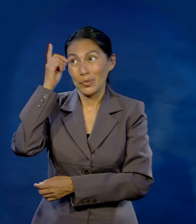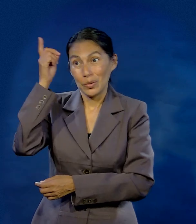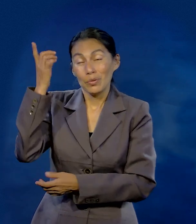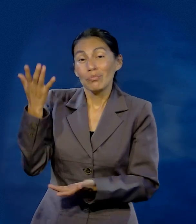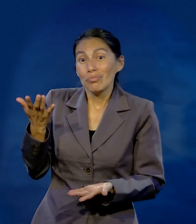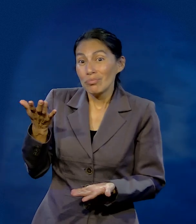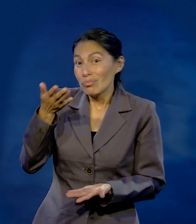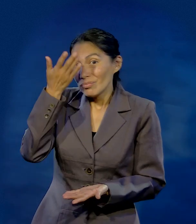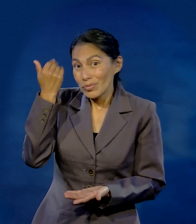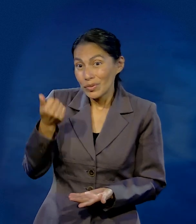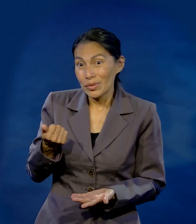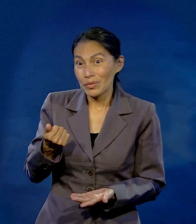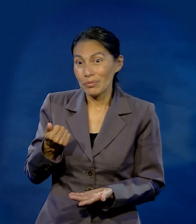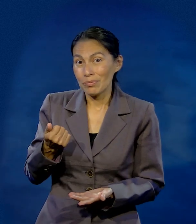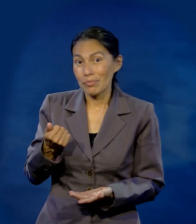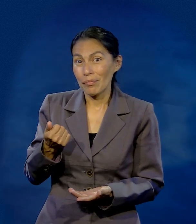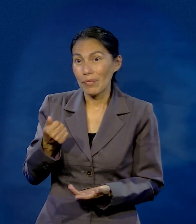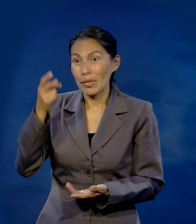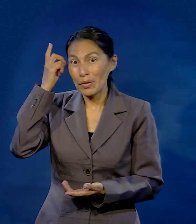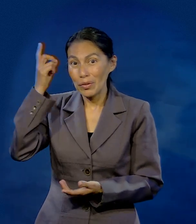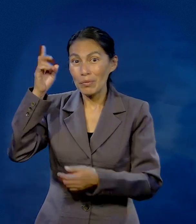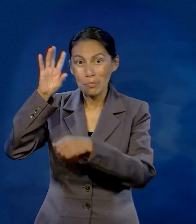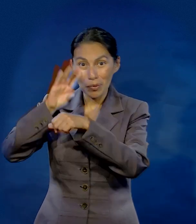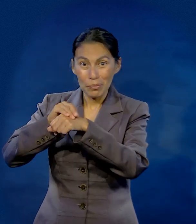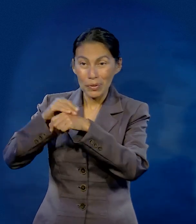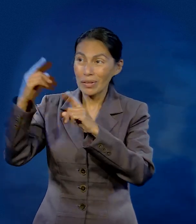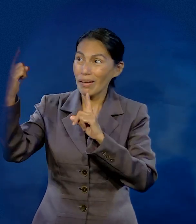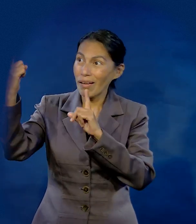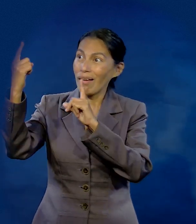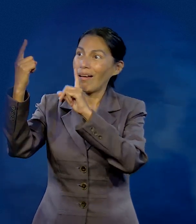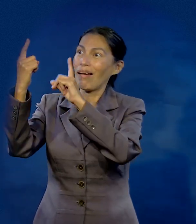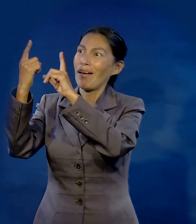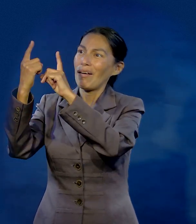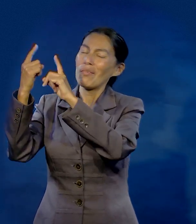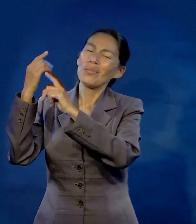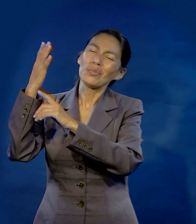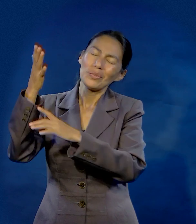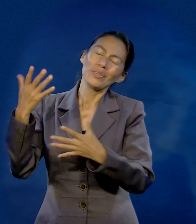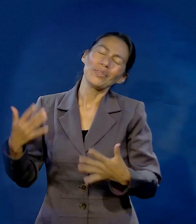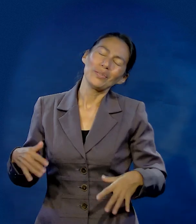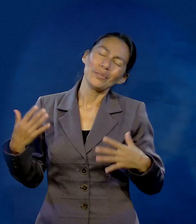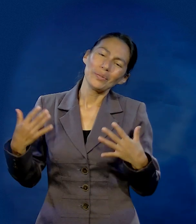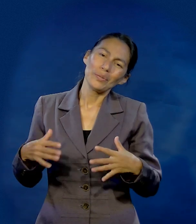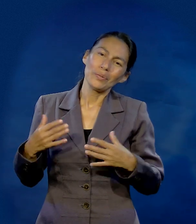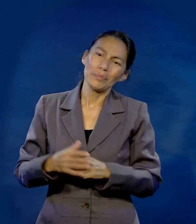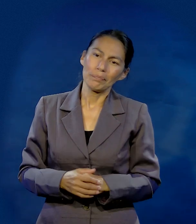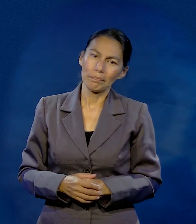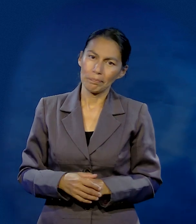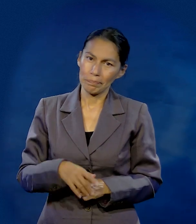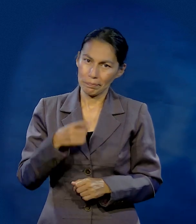15 días iba caminando por la calle se desplomó de un infarto